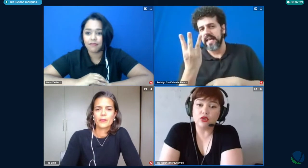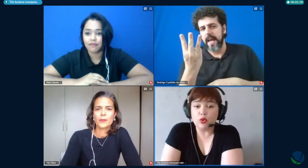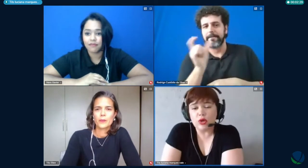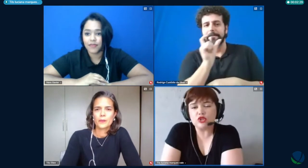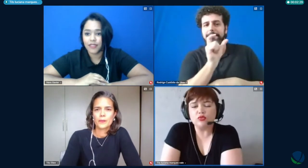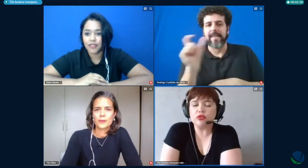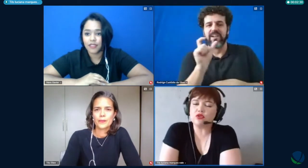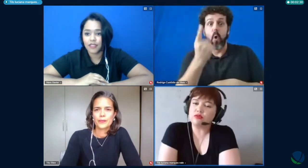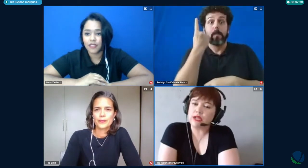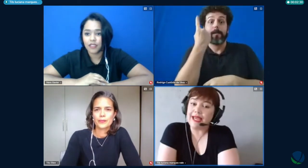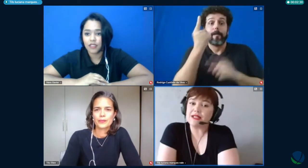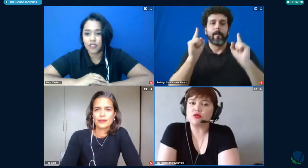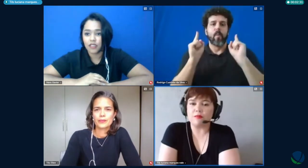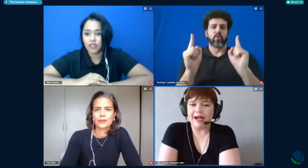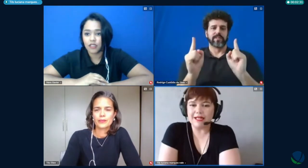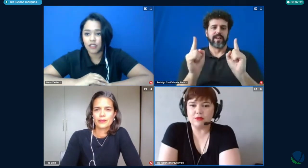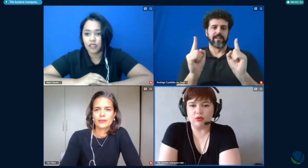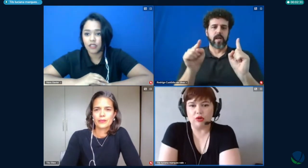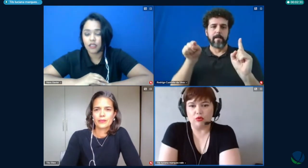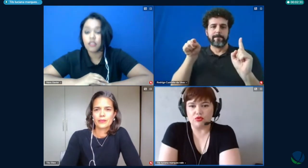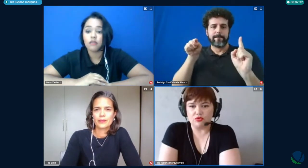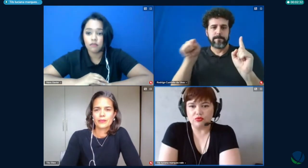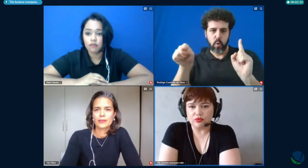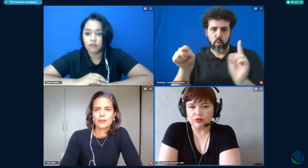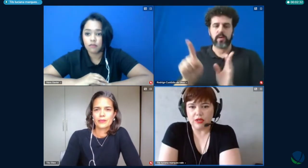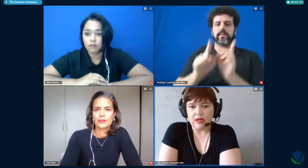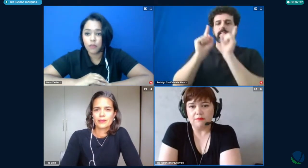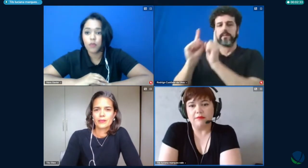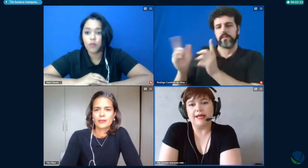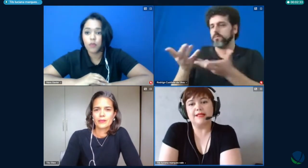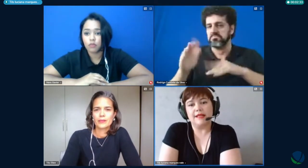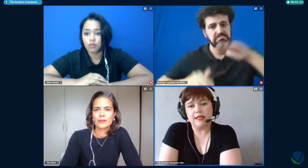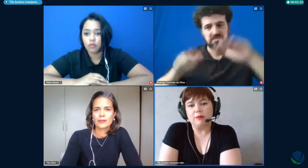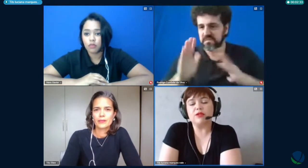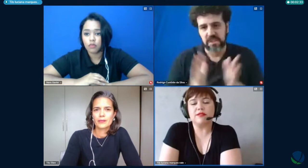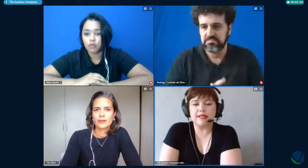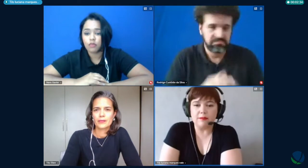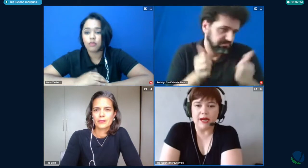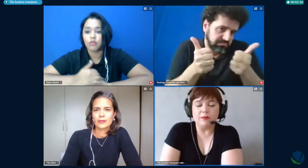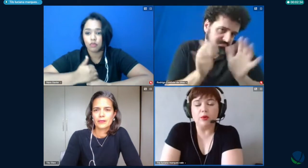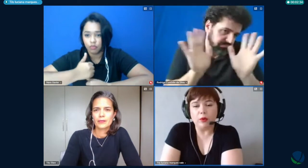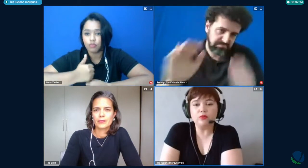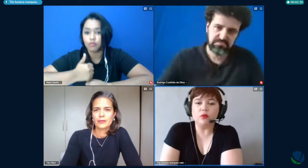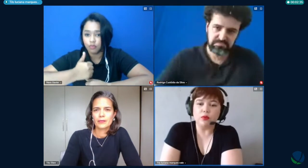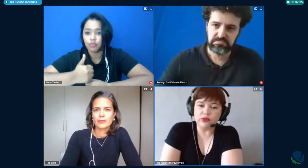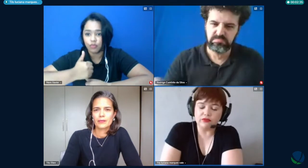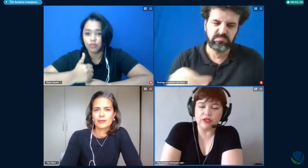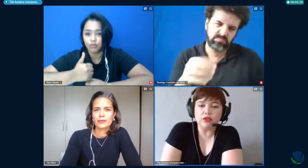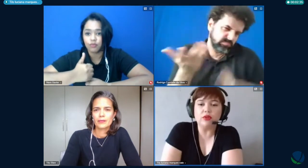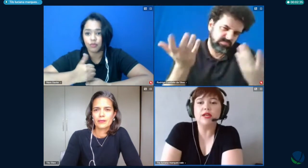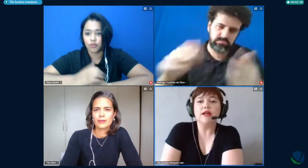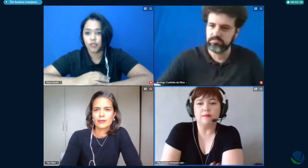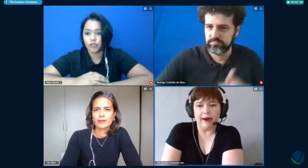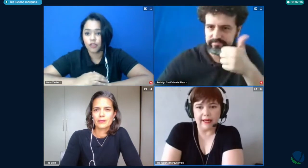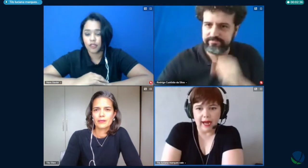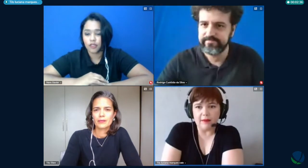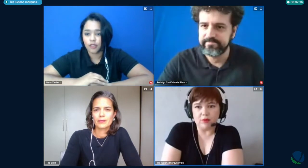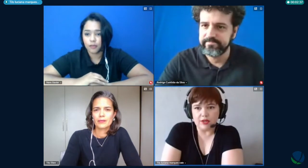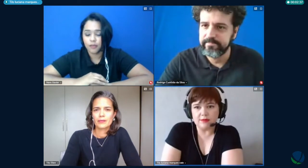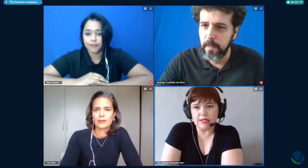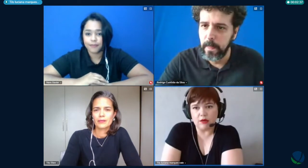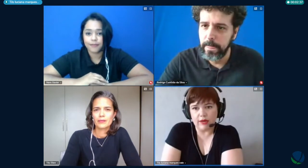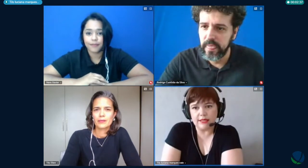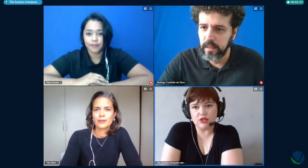você coloque duas juntas ou três, no máximo, em conjunto. Mas aí, depois você separe por ponto ou ponto e vírgula para